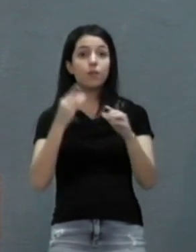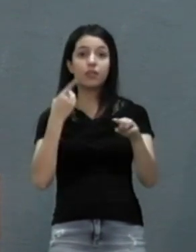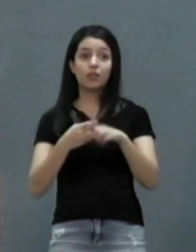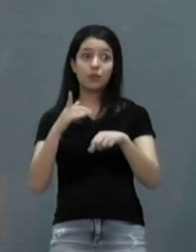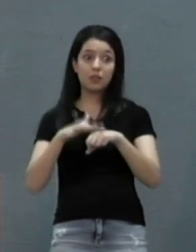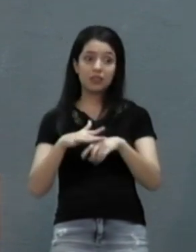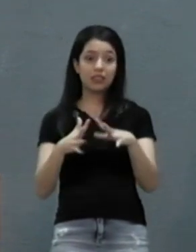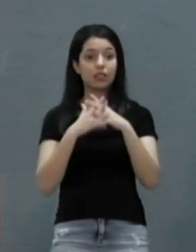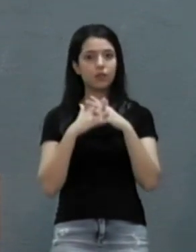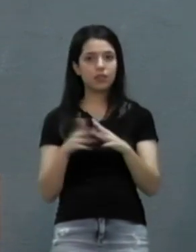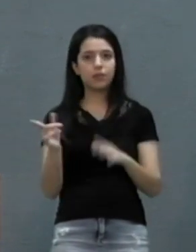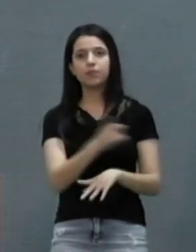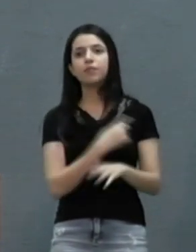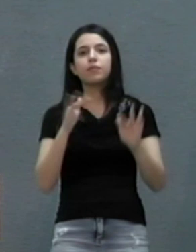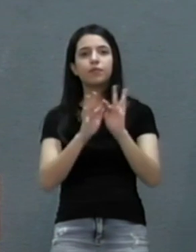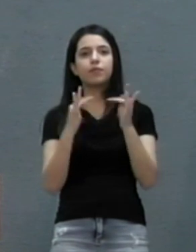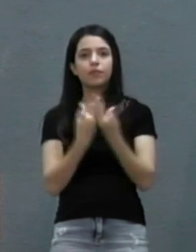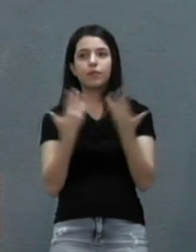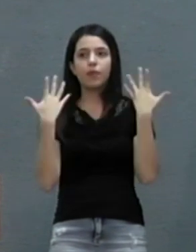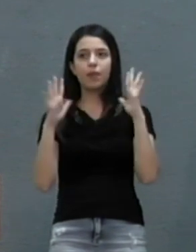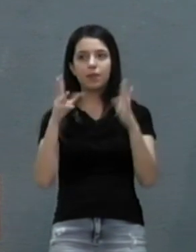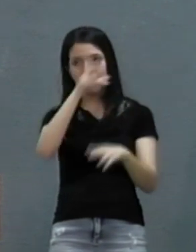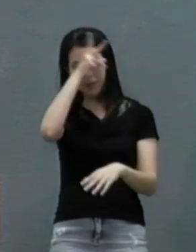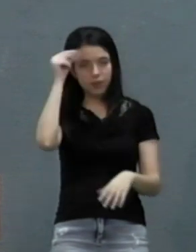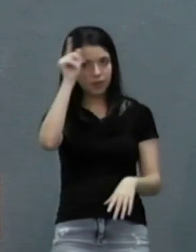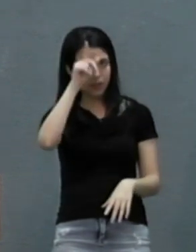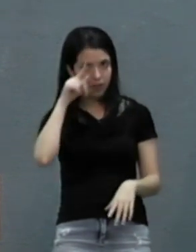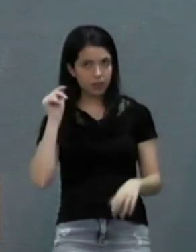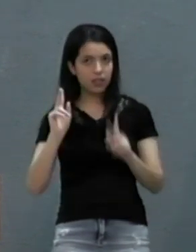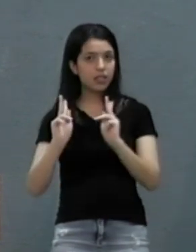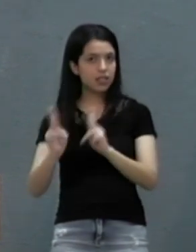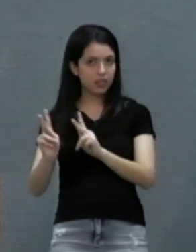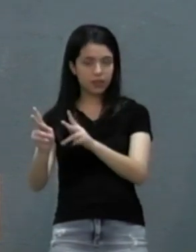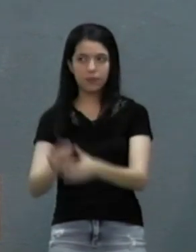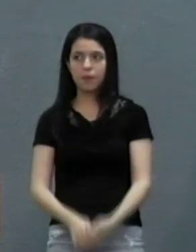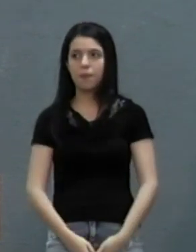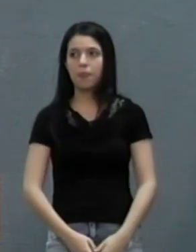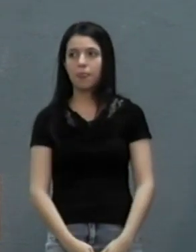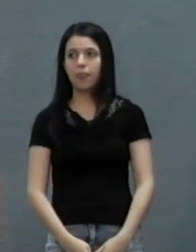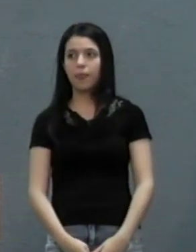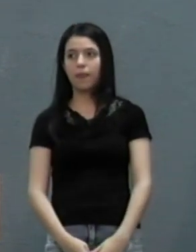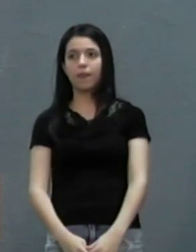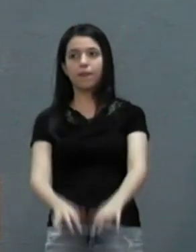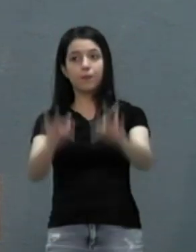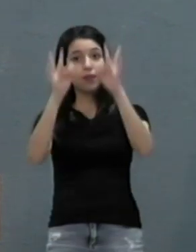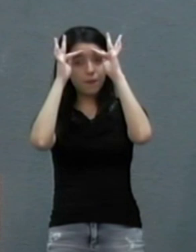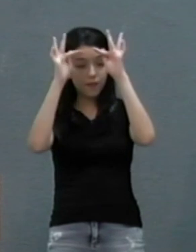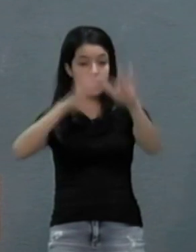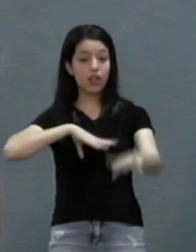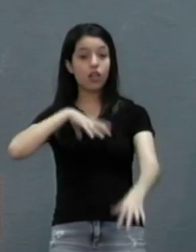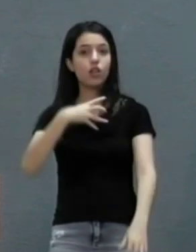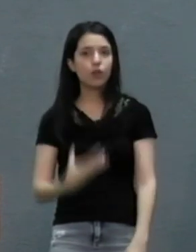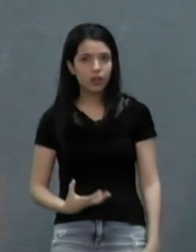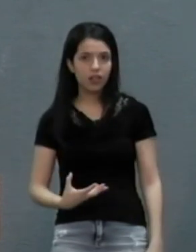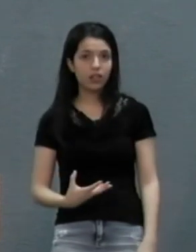transtorno aí para as nossas famílias. Parabenizar a prefeita Glaucione, que sempre está aí com muita fé e coragem de